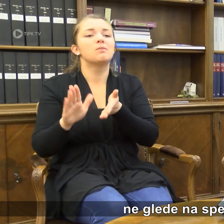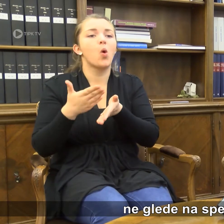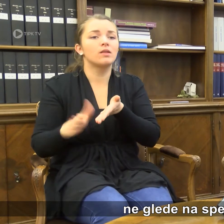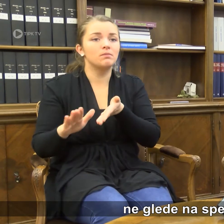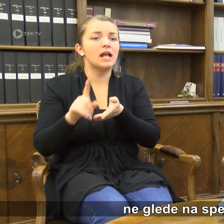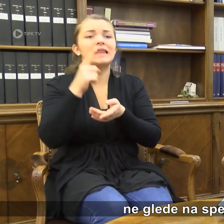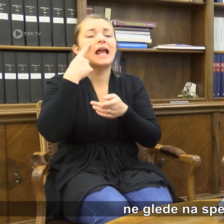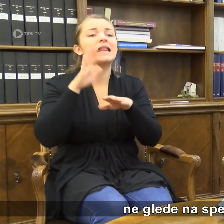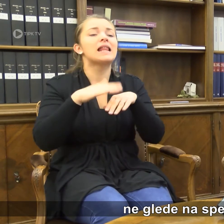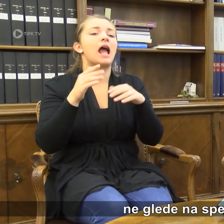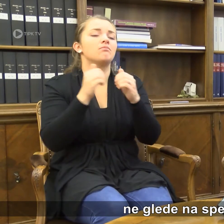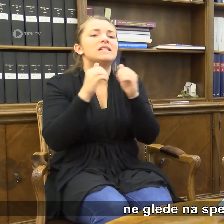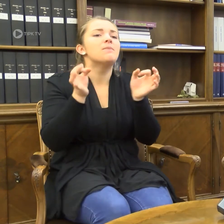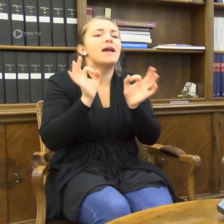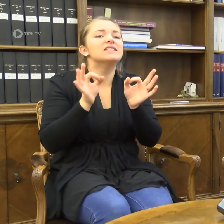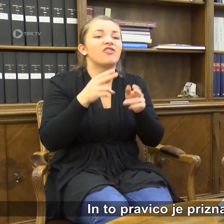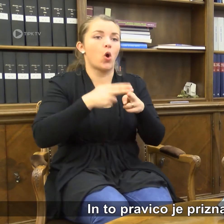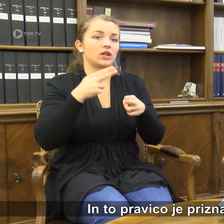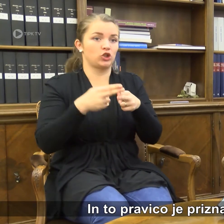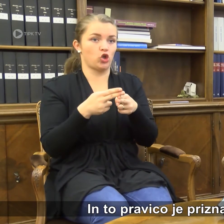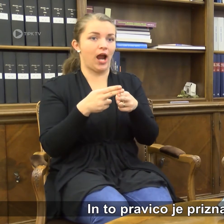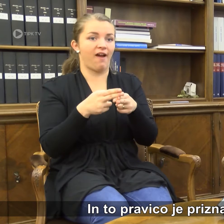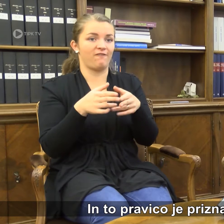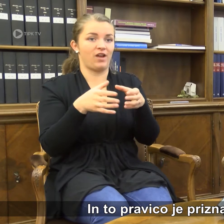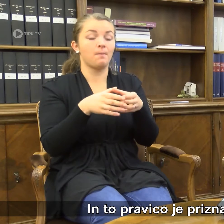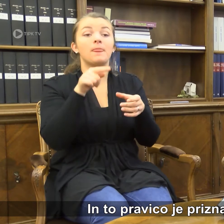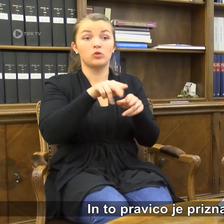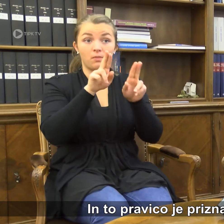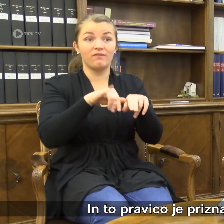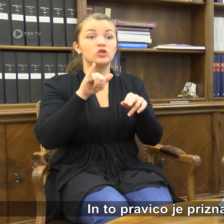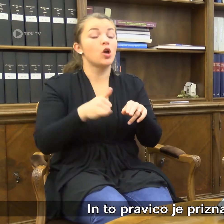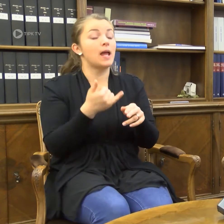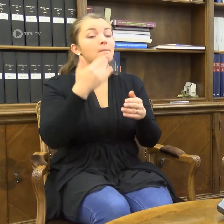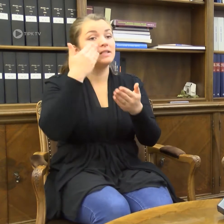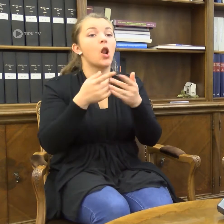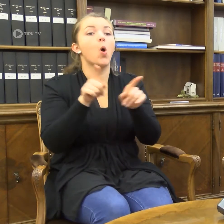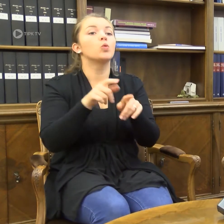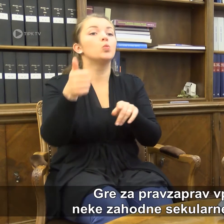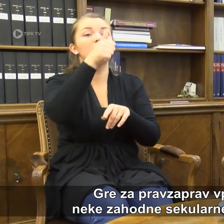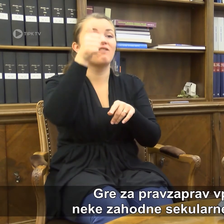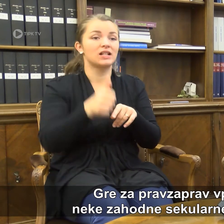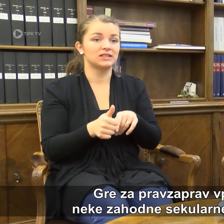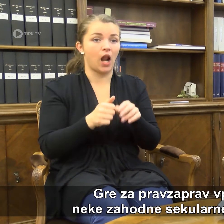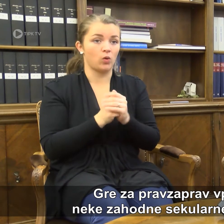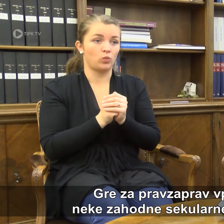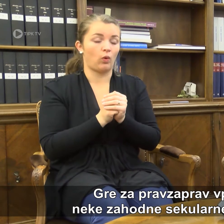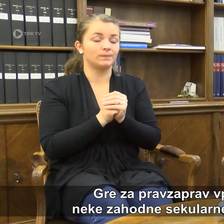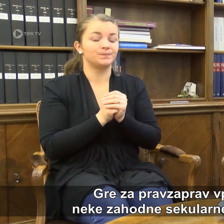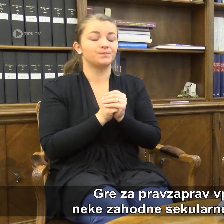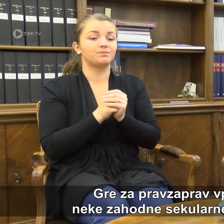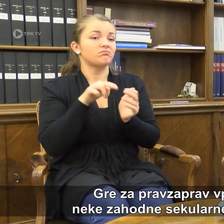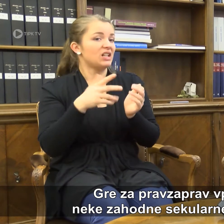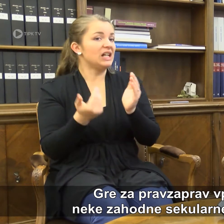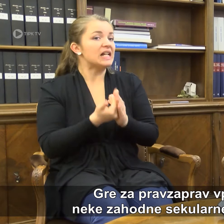na specifiko države. In to pravico je priznalo kot univerzalno. Gre za